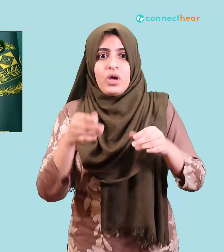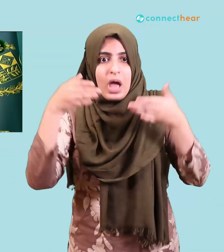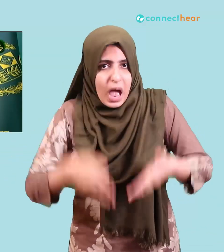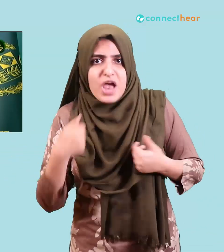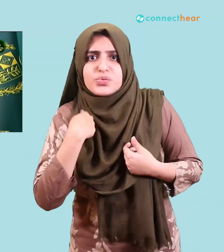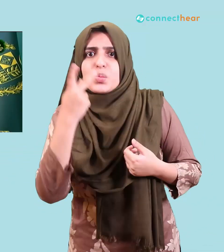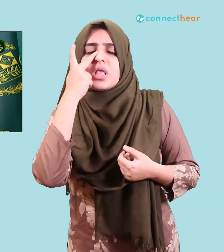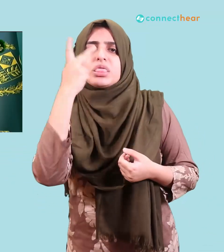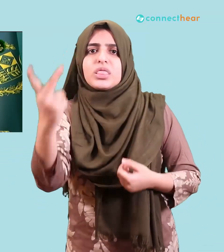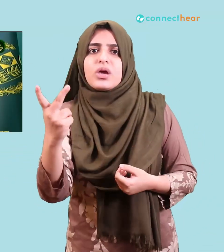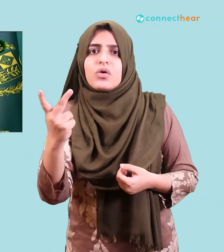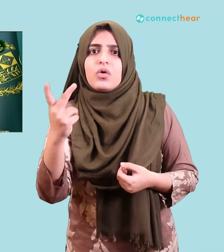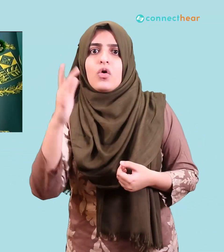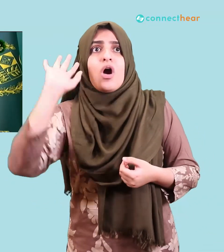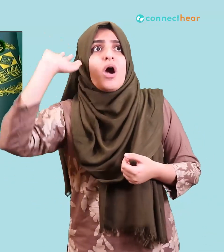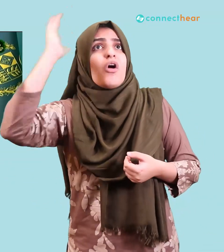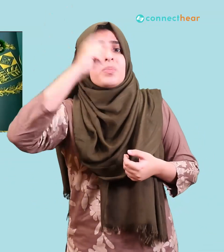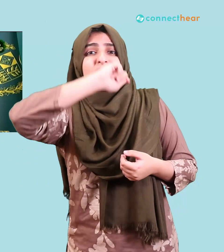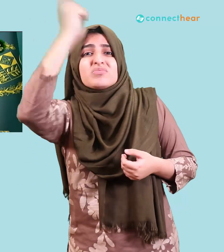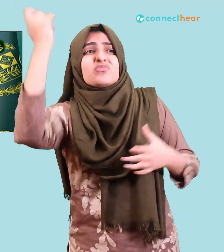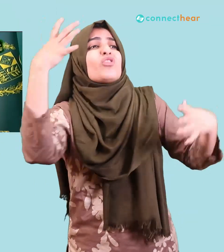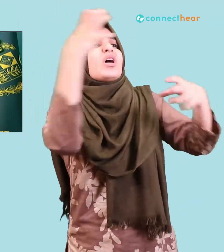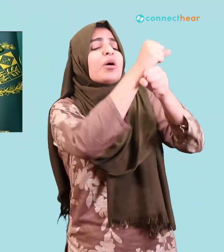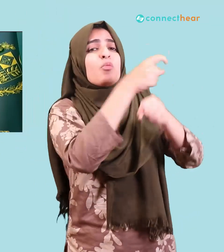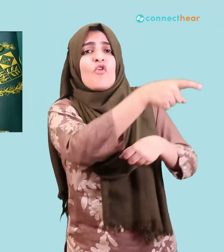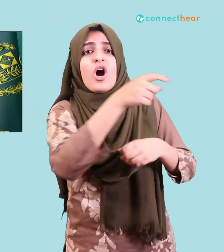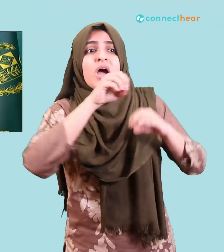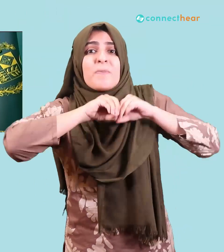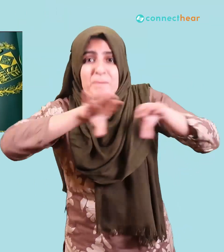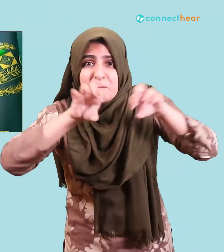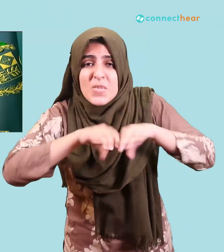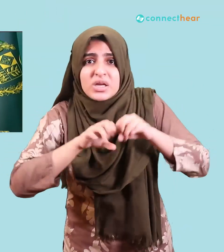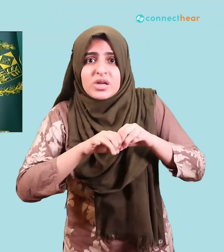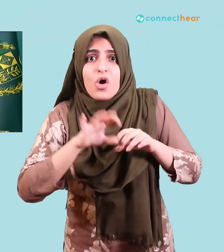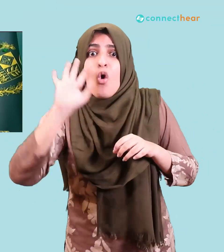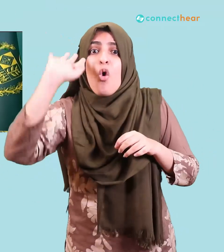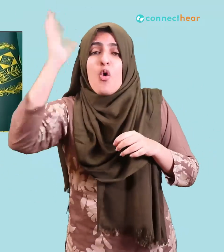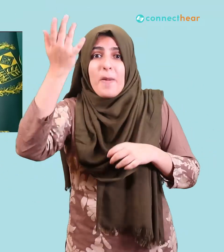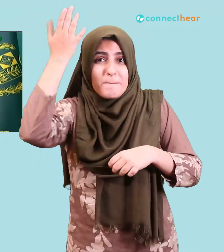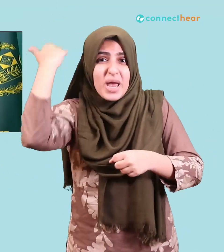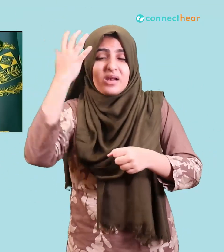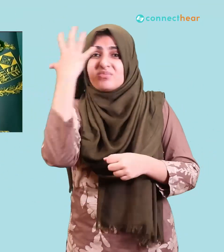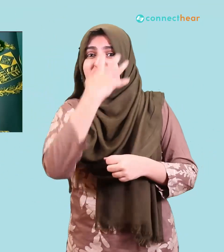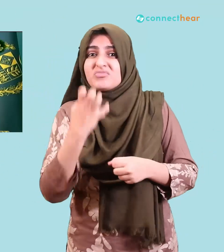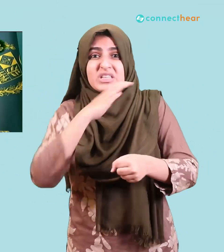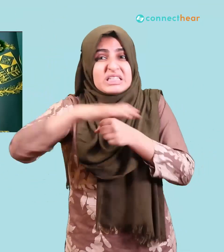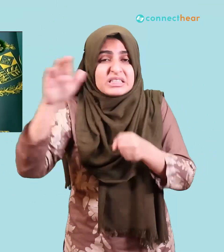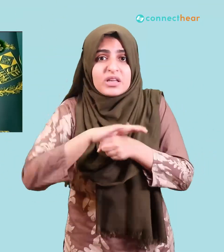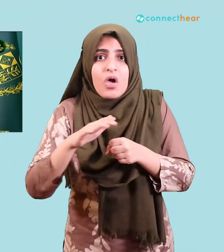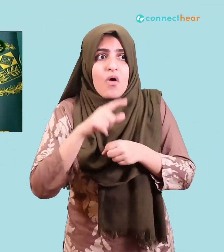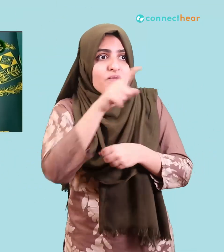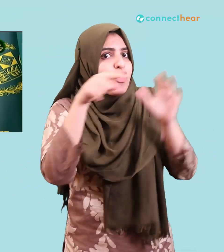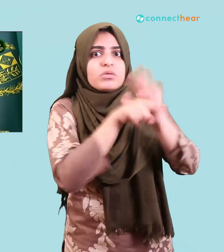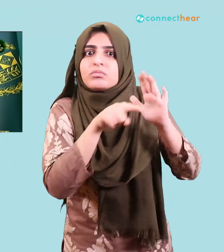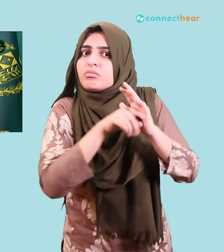بھی، آج مغربی میڈیا کسی ملک میں ہولوکاسٹ کے خلاف کوئی بات نہیں کر